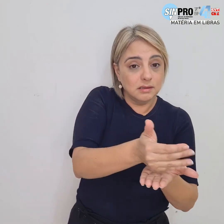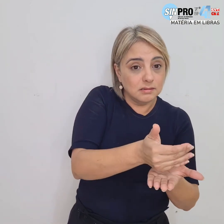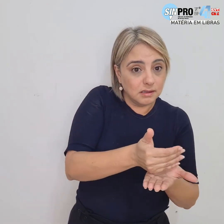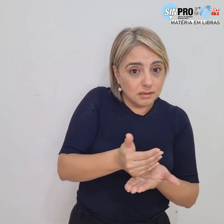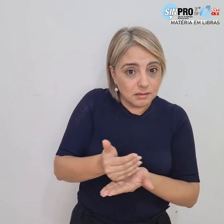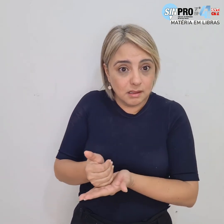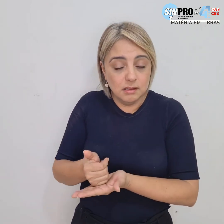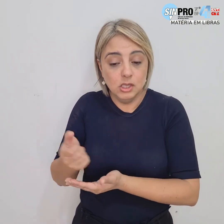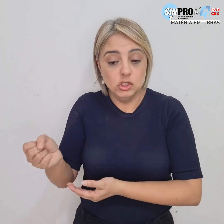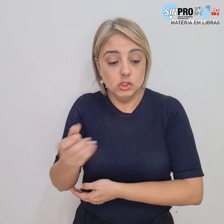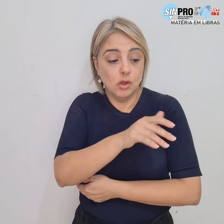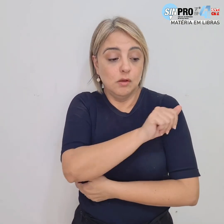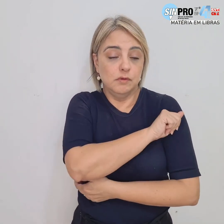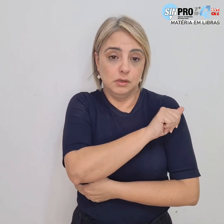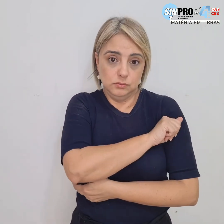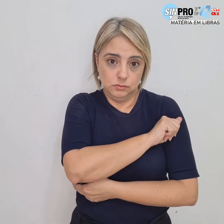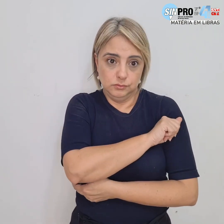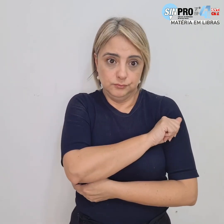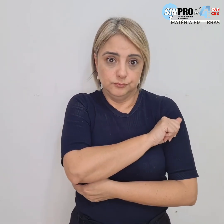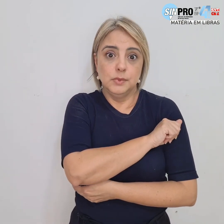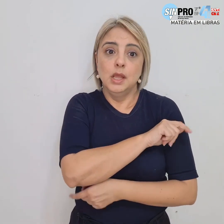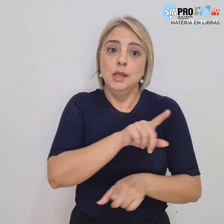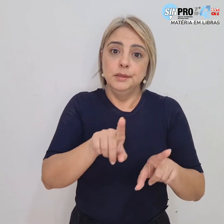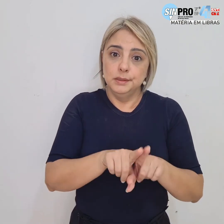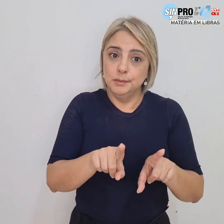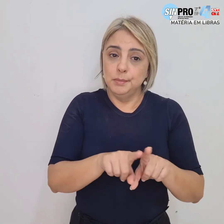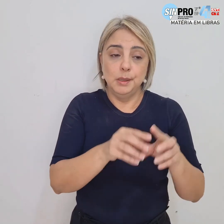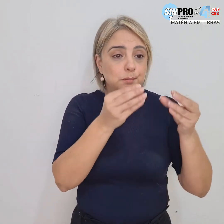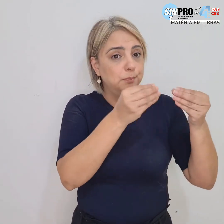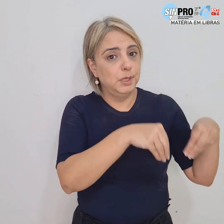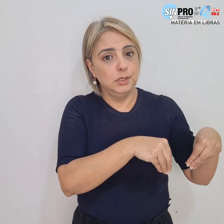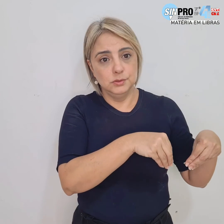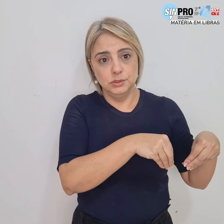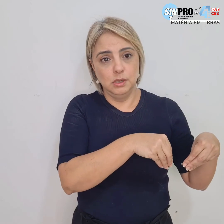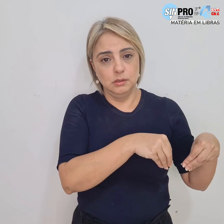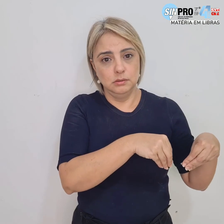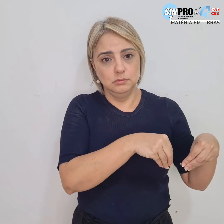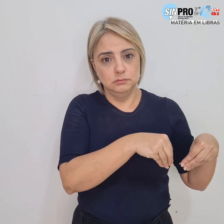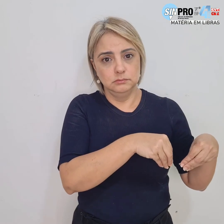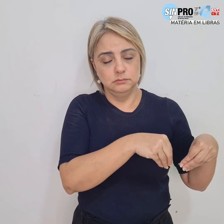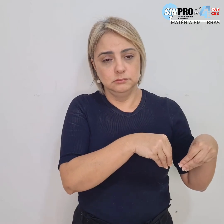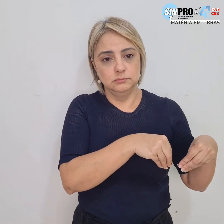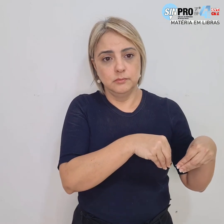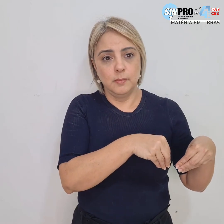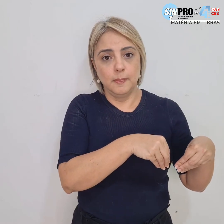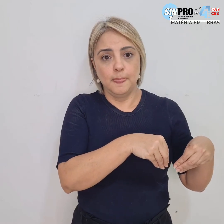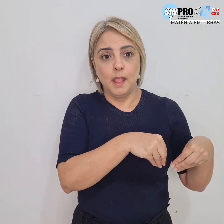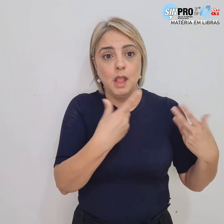alunos também está prejudicada. De acordo com a